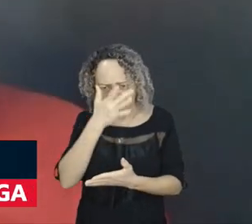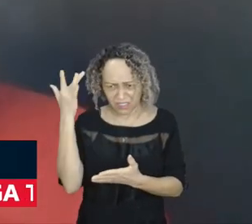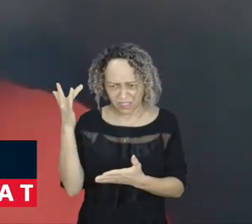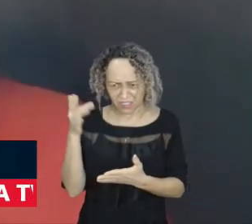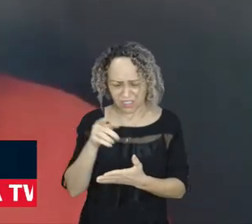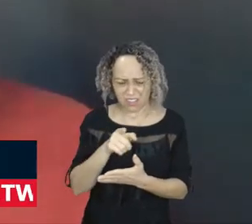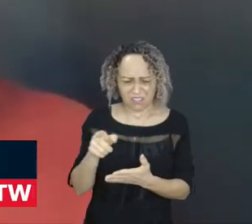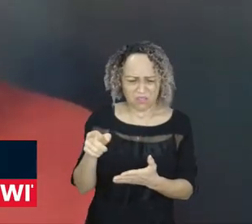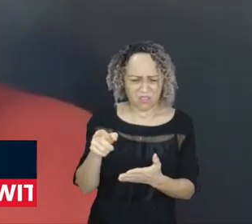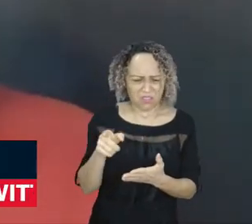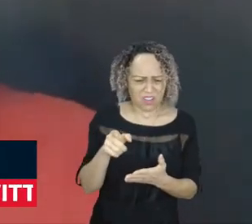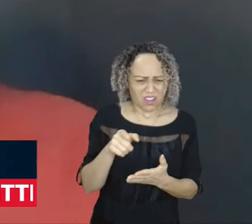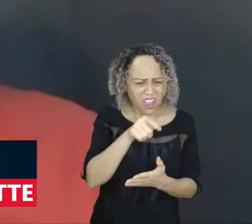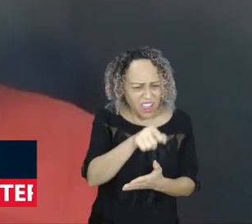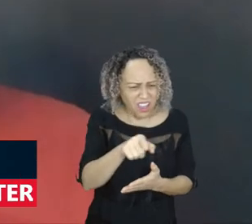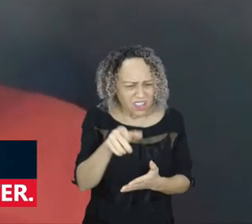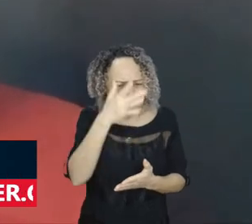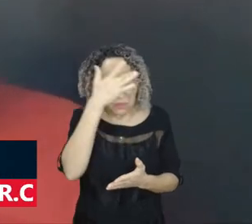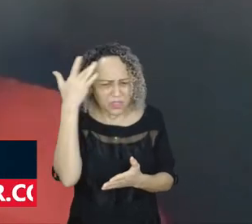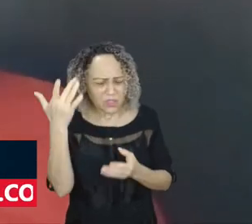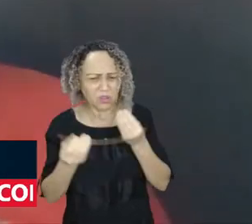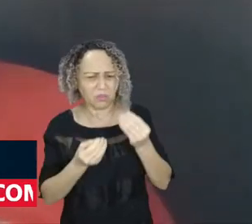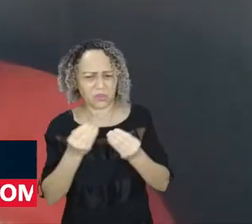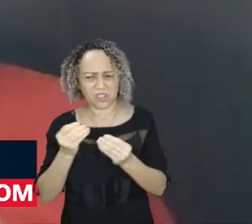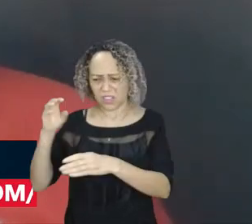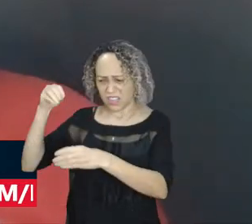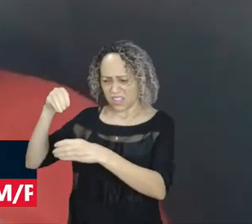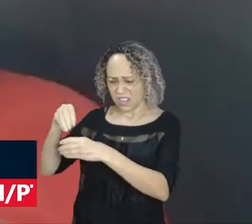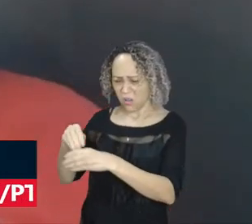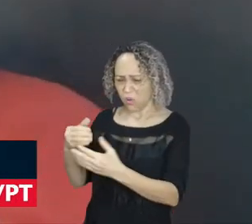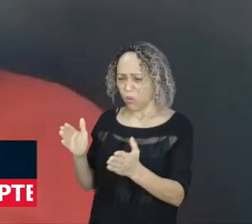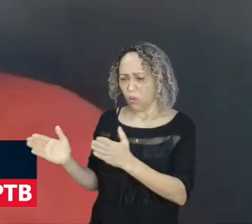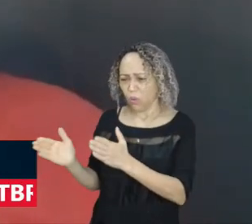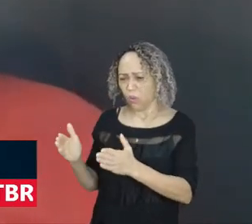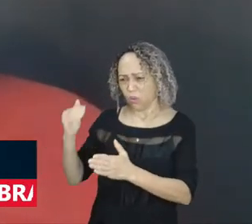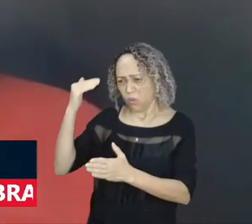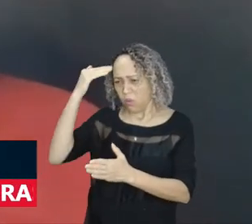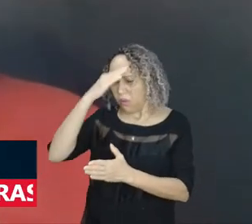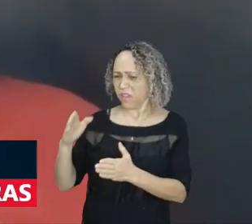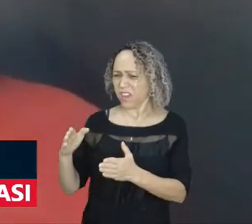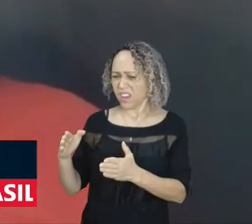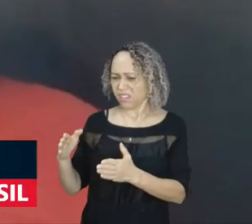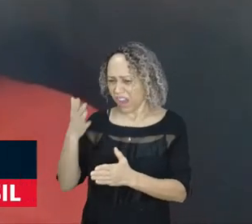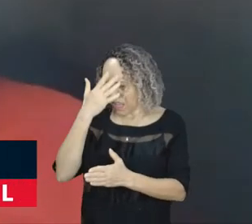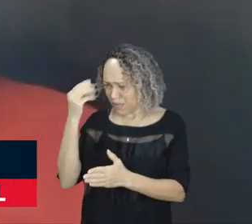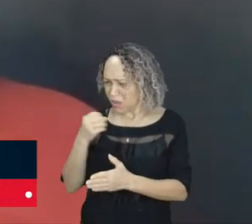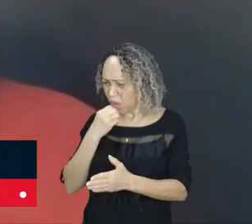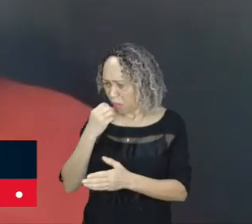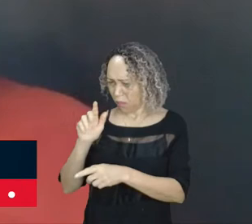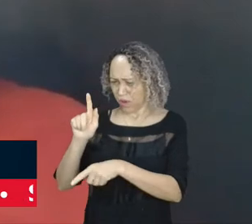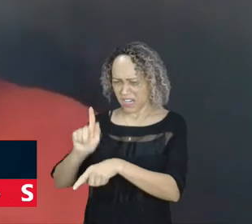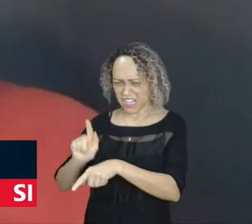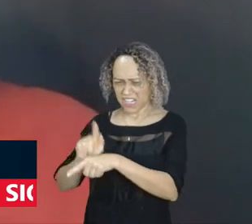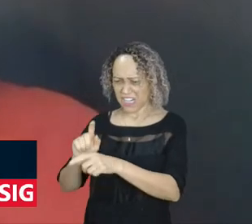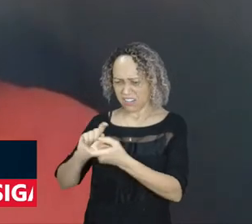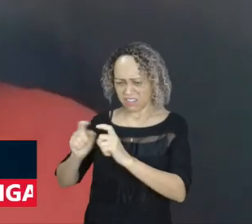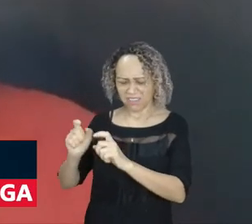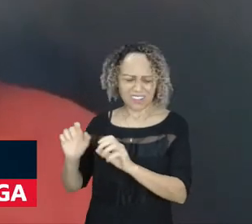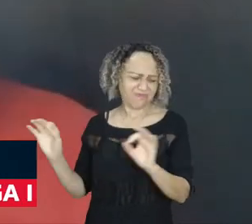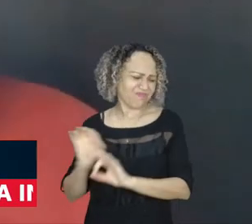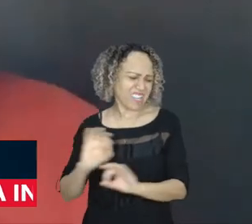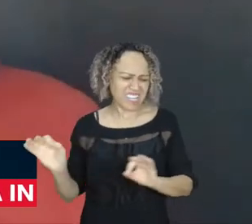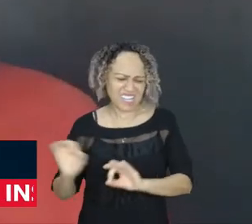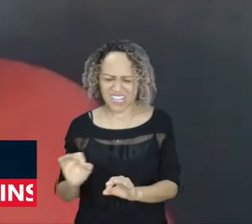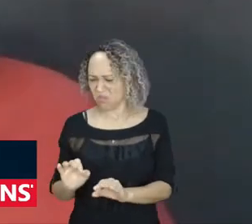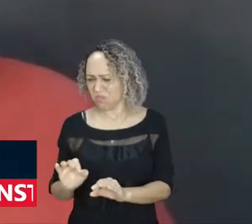nunca tivemos, provavelmente, um governo tão pouco qualificado para tomar conta da gestão da máquina